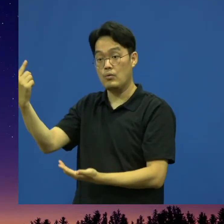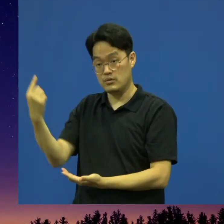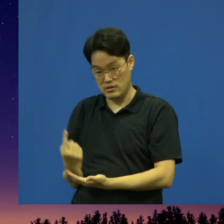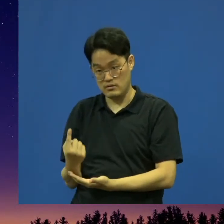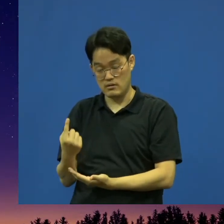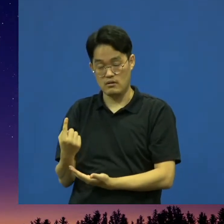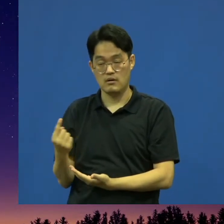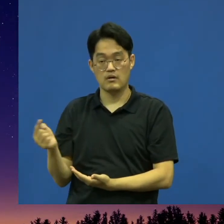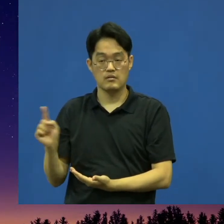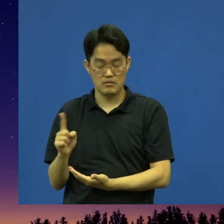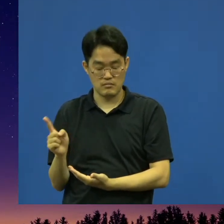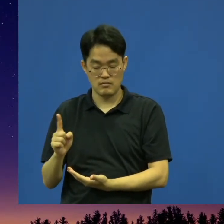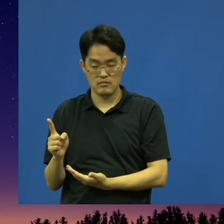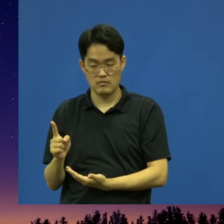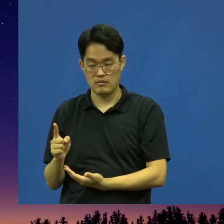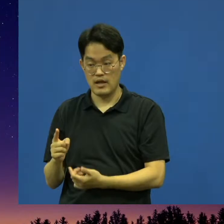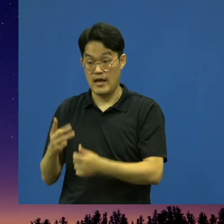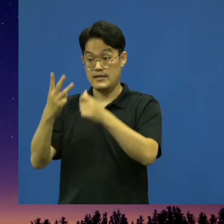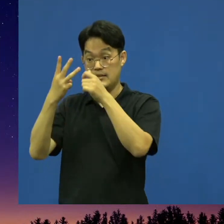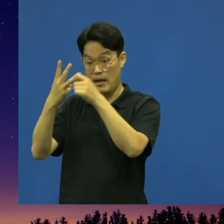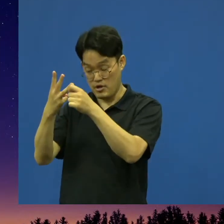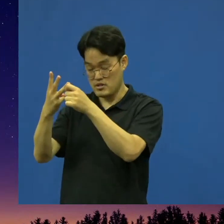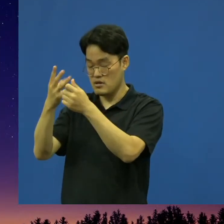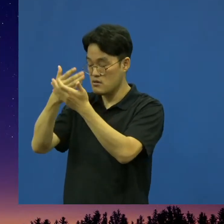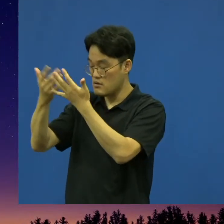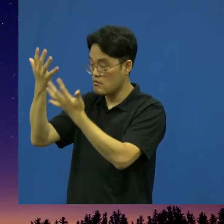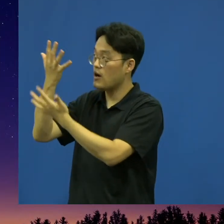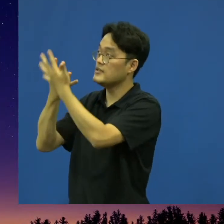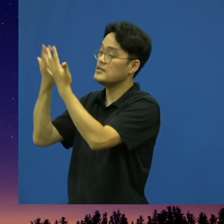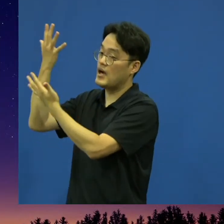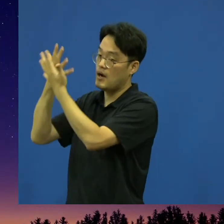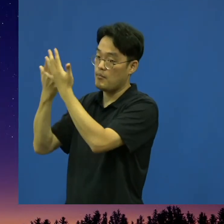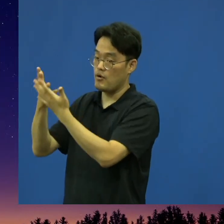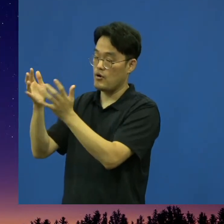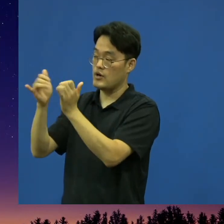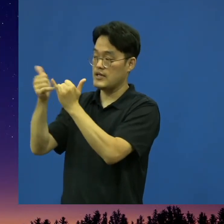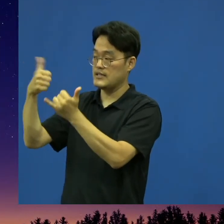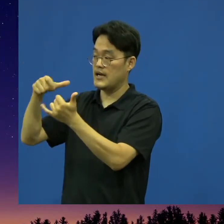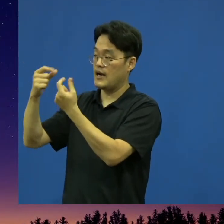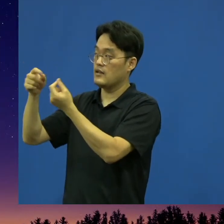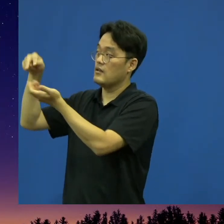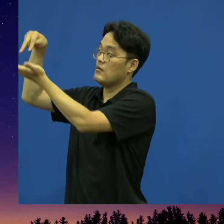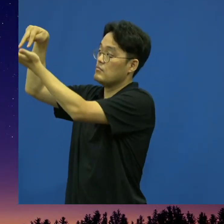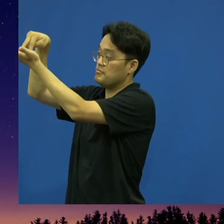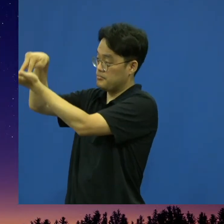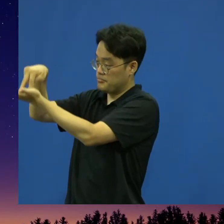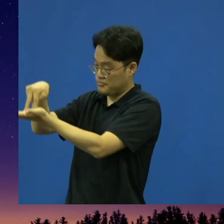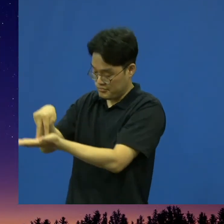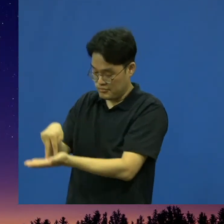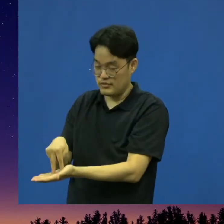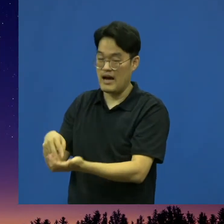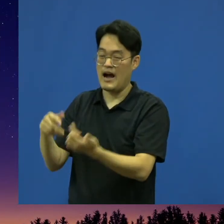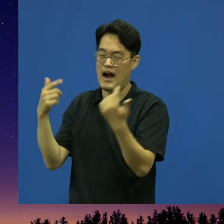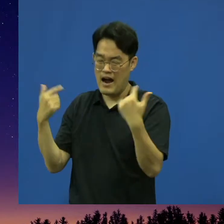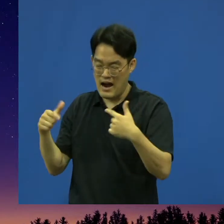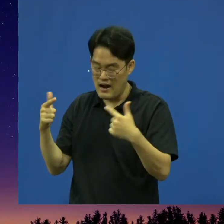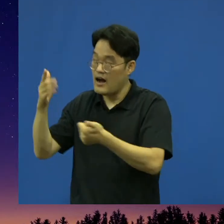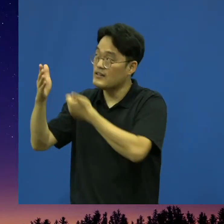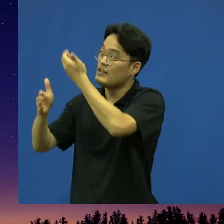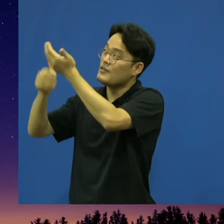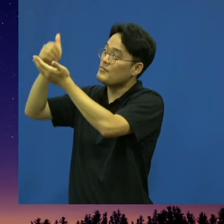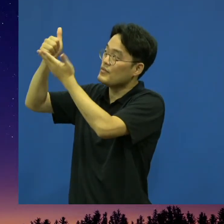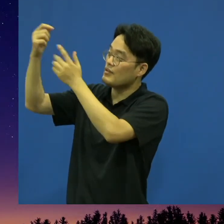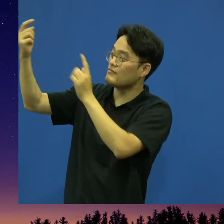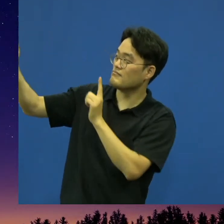열어놓으시는 세 번째 환상, 여러분, 그 인자 같은 이가 구름을 타고 항상 계신 그분 앞에 와서